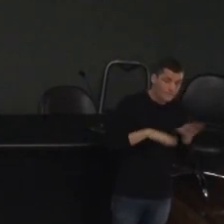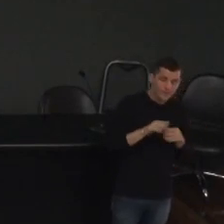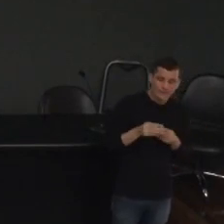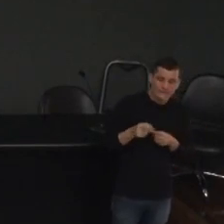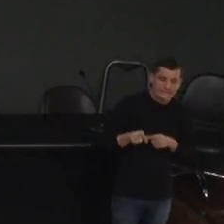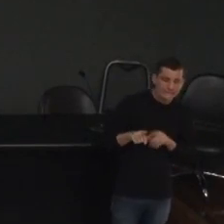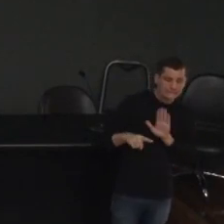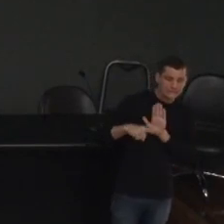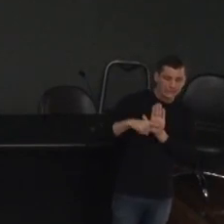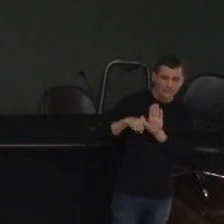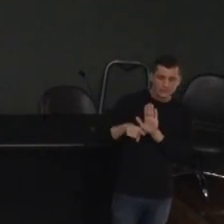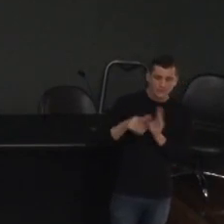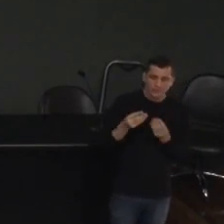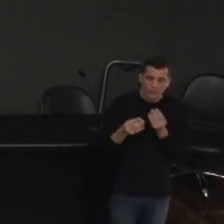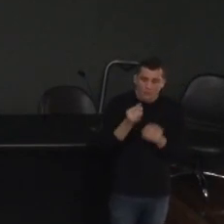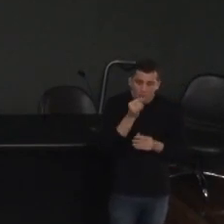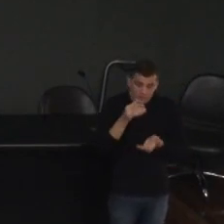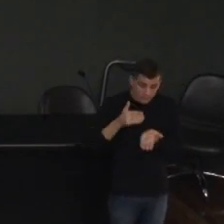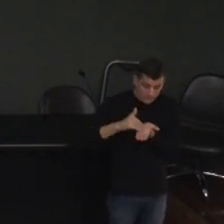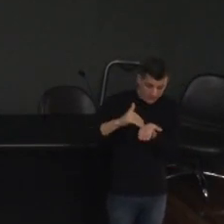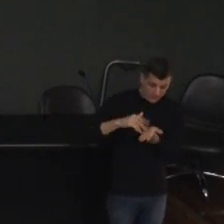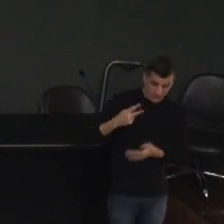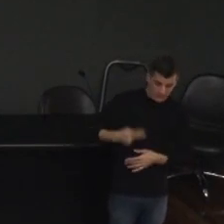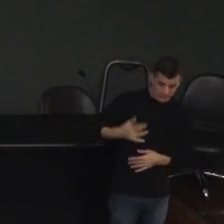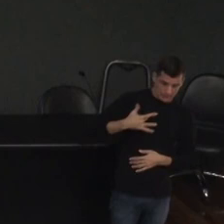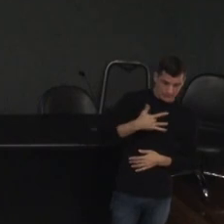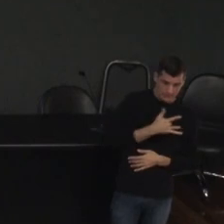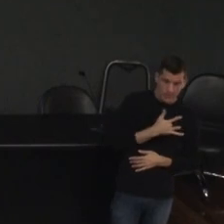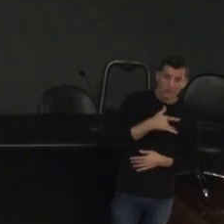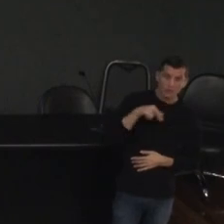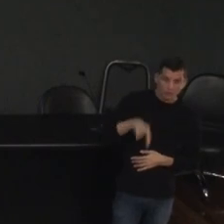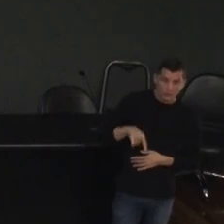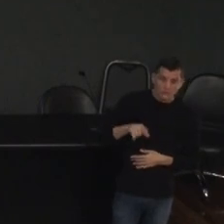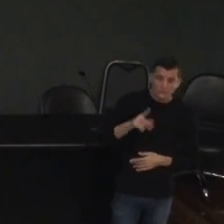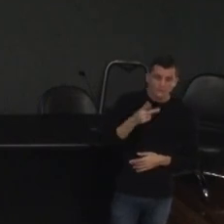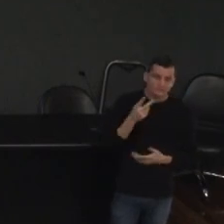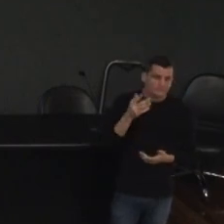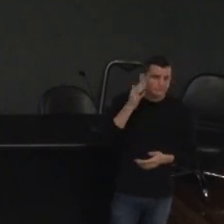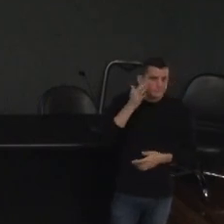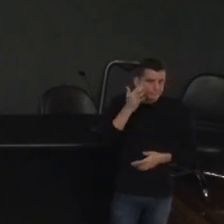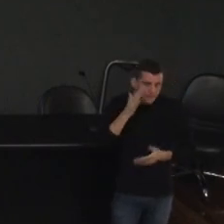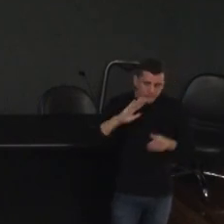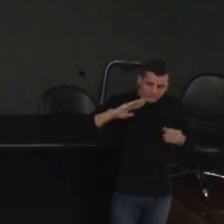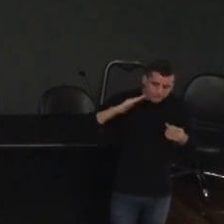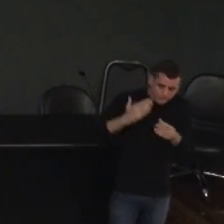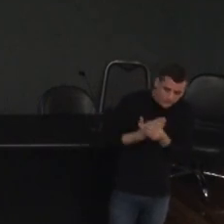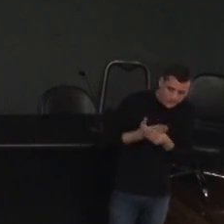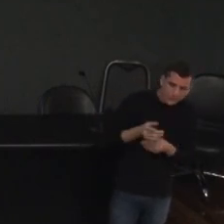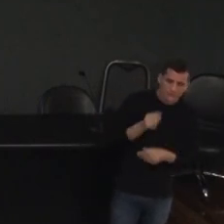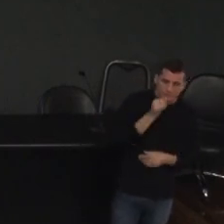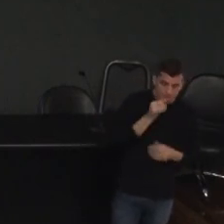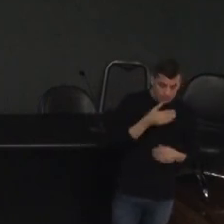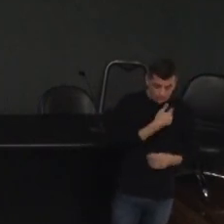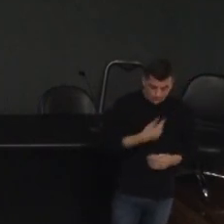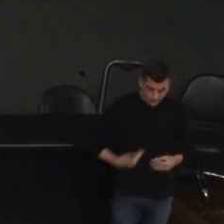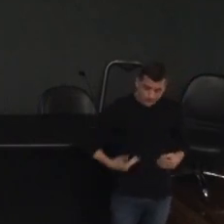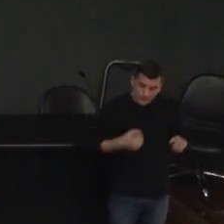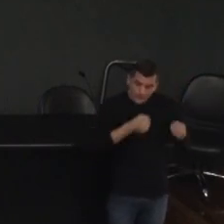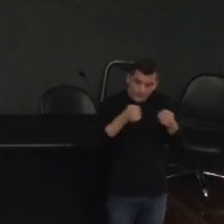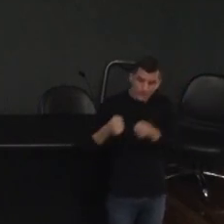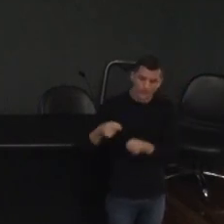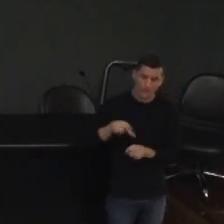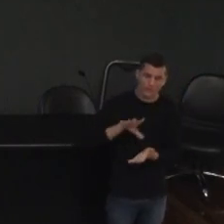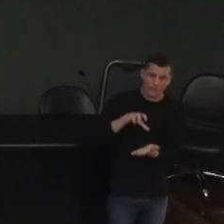se a secretaria de estado de saúde de Santa Catarina fosse sancionada como o primeiro órgão público a sofrer Sansão no país